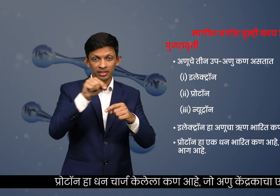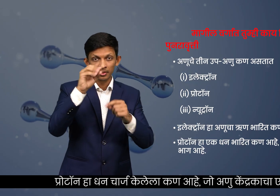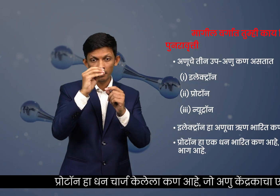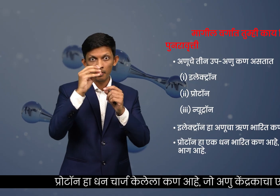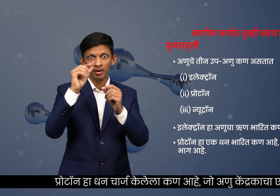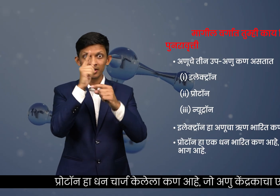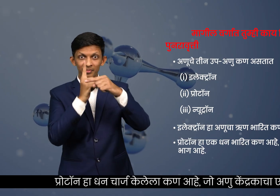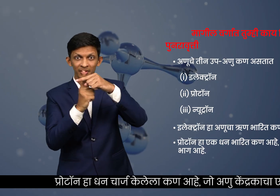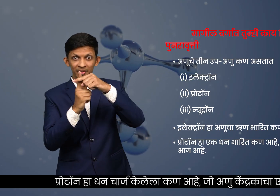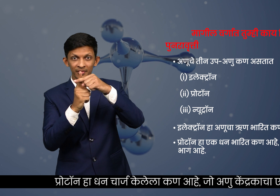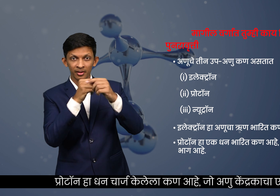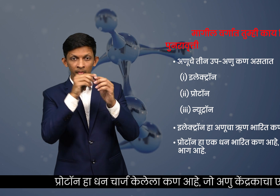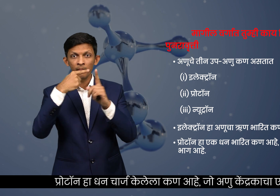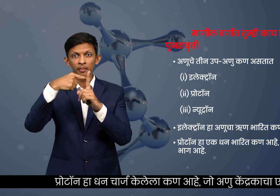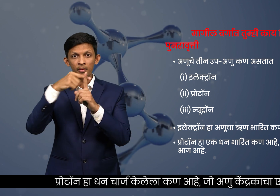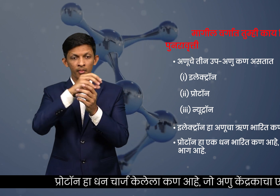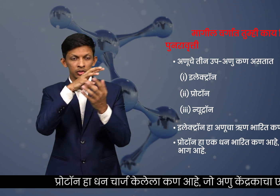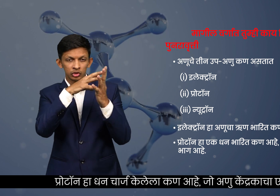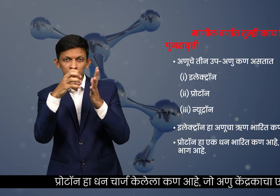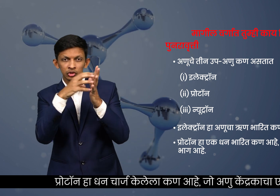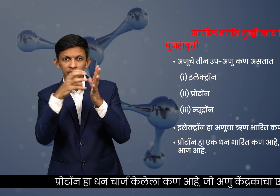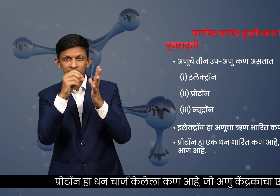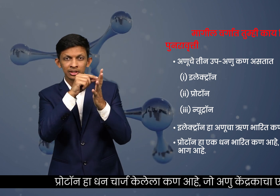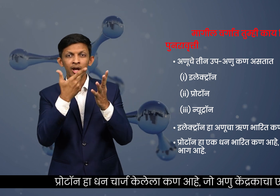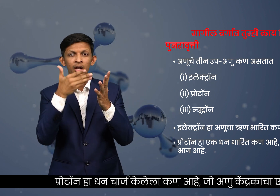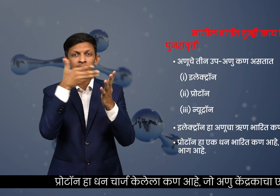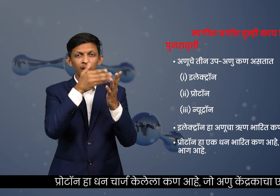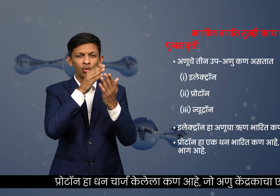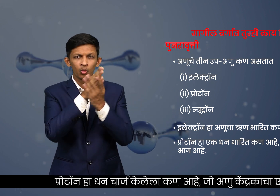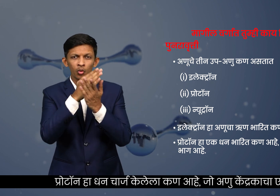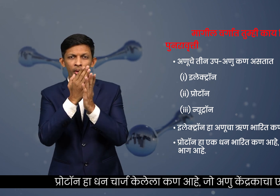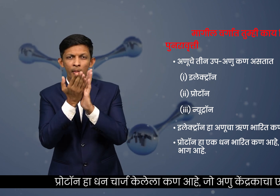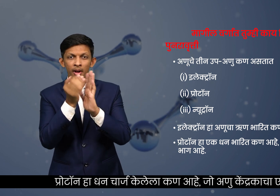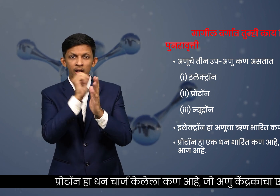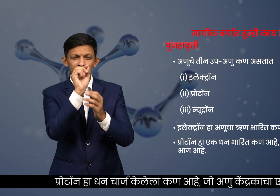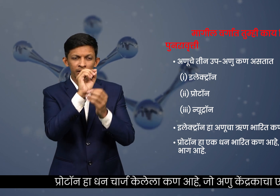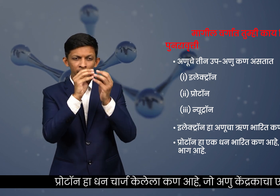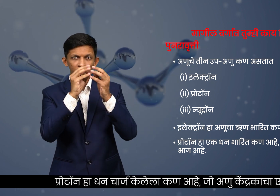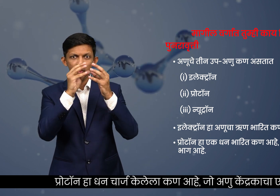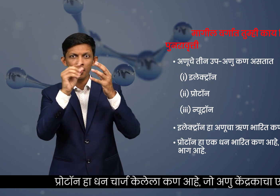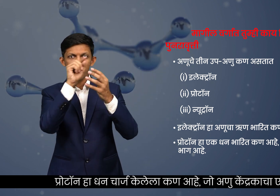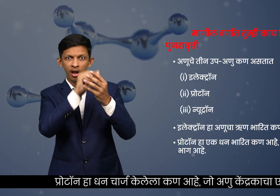प्रोटॉन हा धन चार्ज केलेला कण आहे, जो अणुकेंद्रकाचा एक भाग आहे.